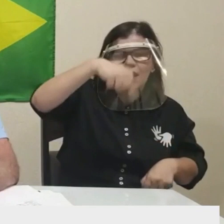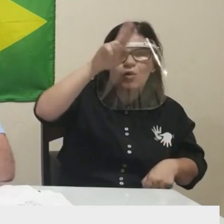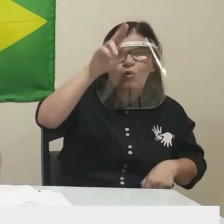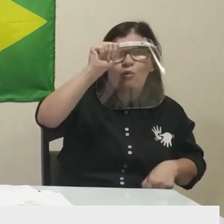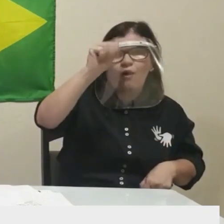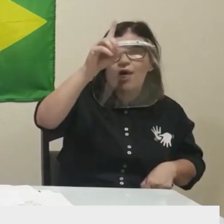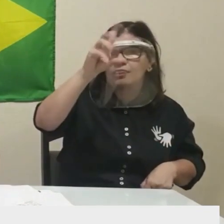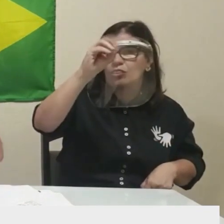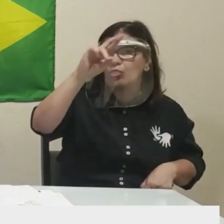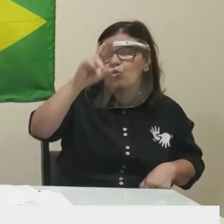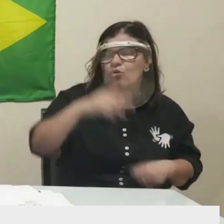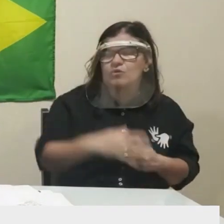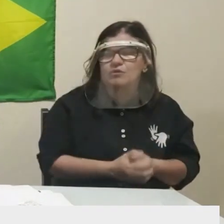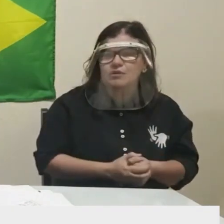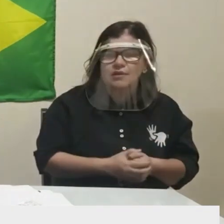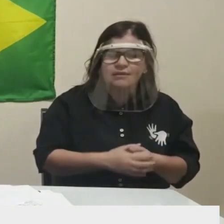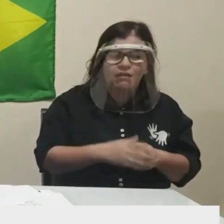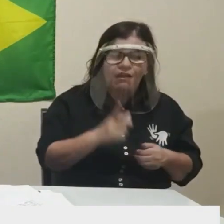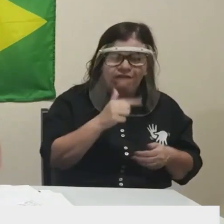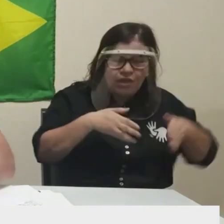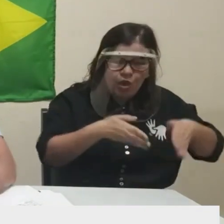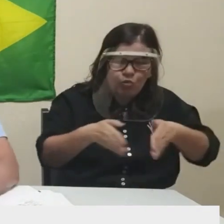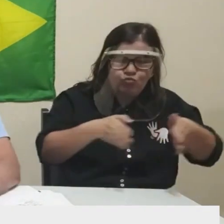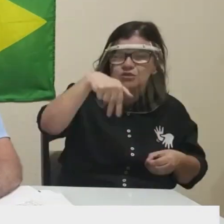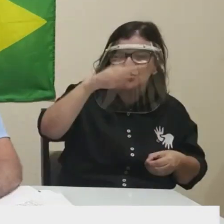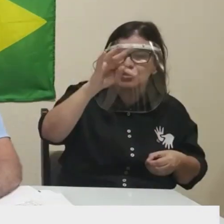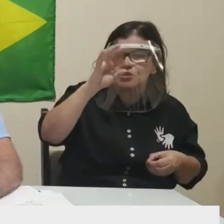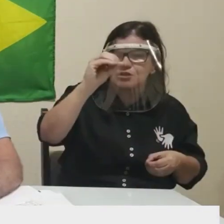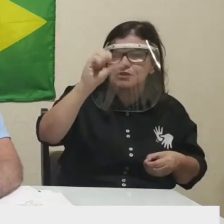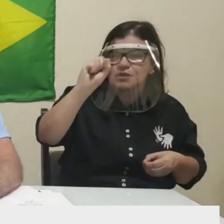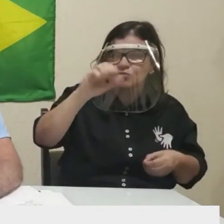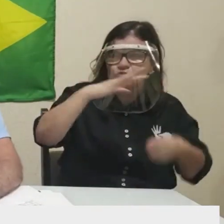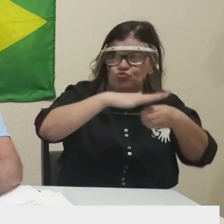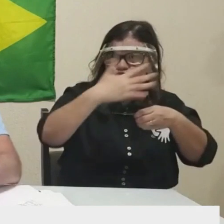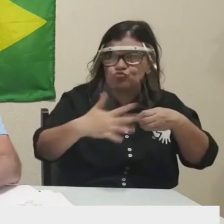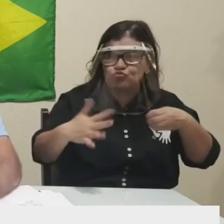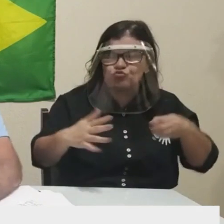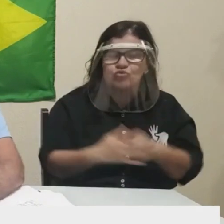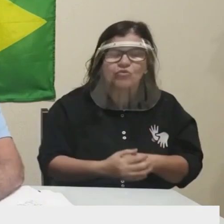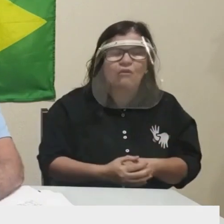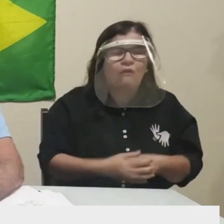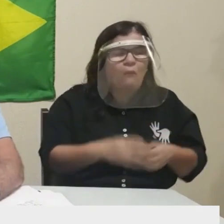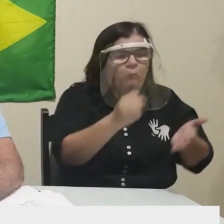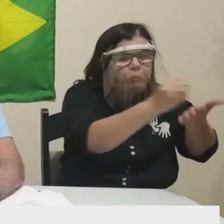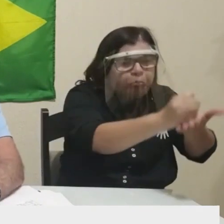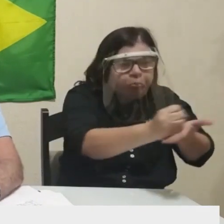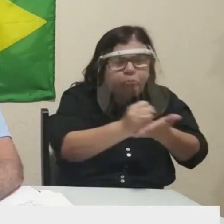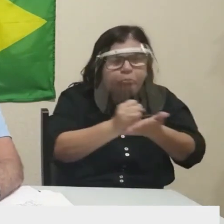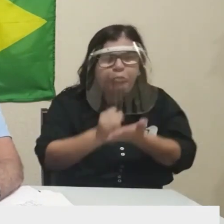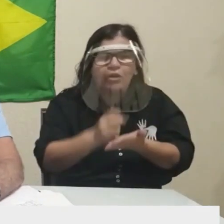Brasil. Então ela vinha pelo canal do Panamá até o Porto de Santos, com alguns quilômetros. É que pode uma banana vir do